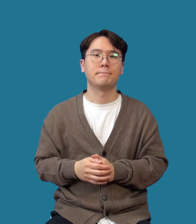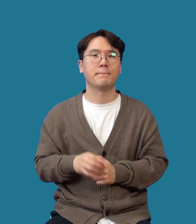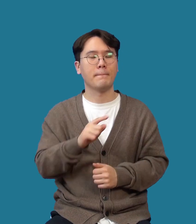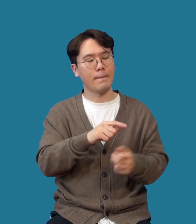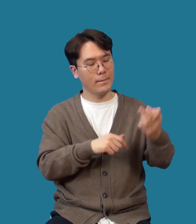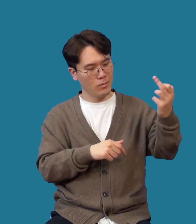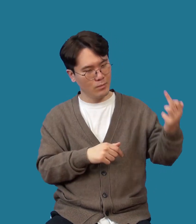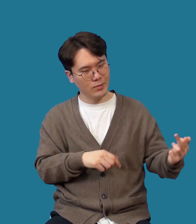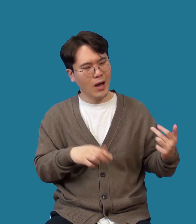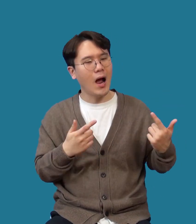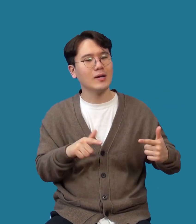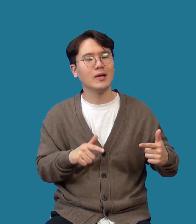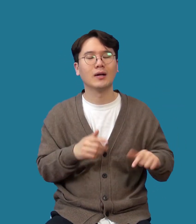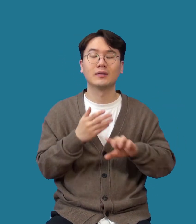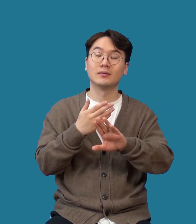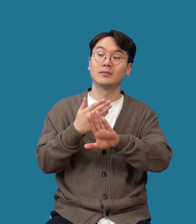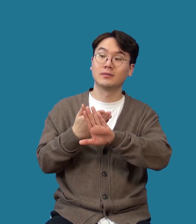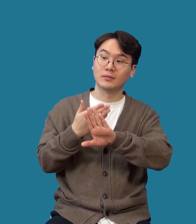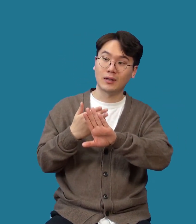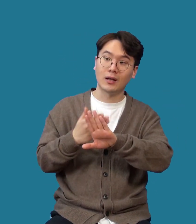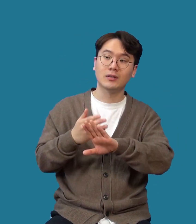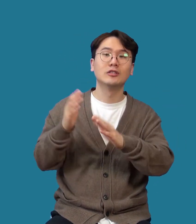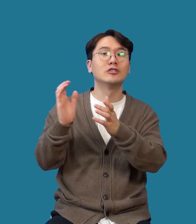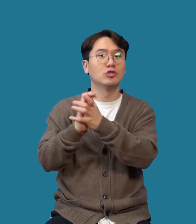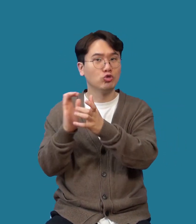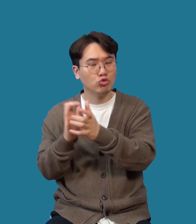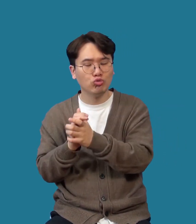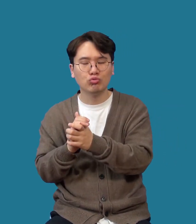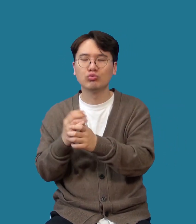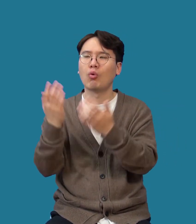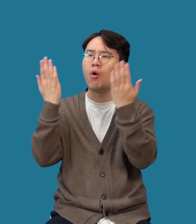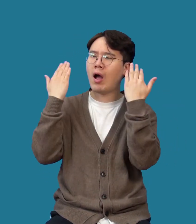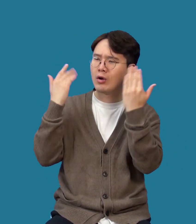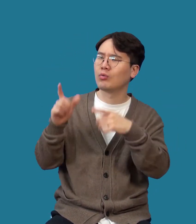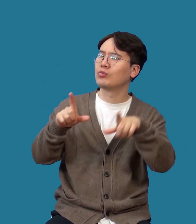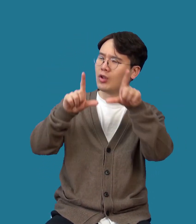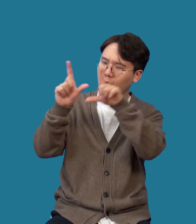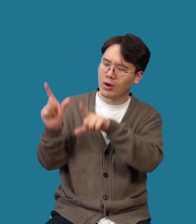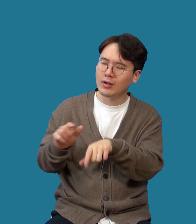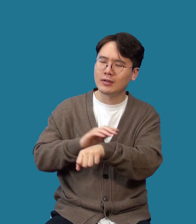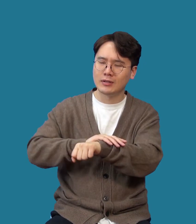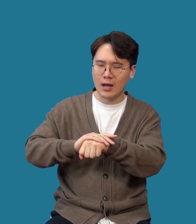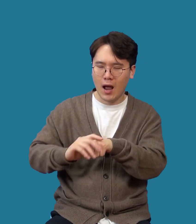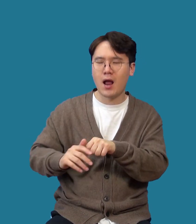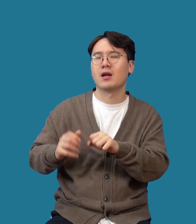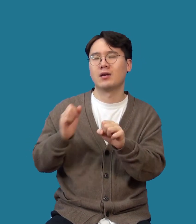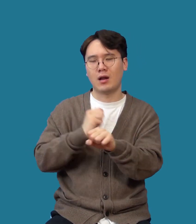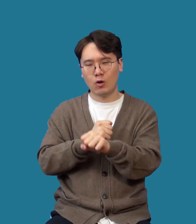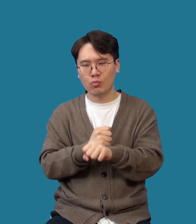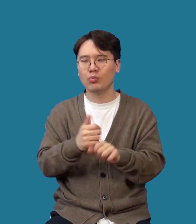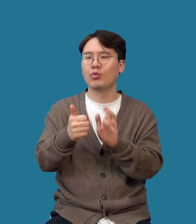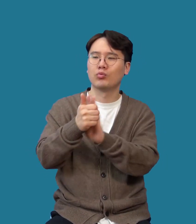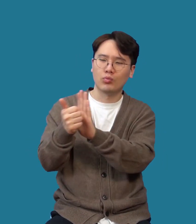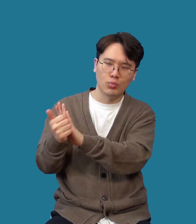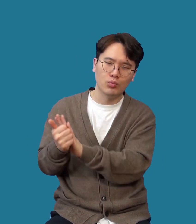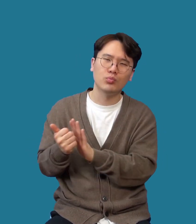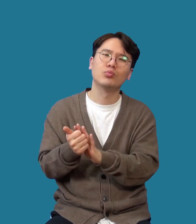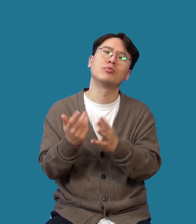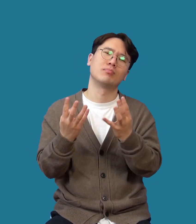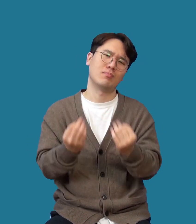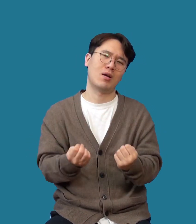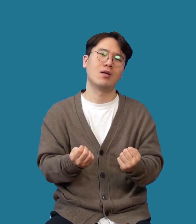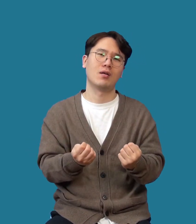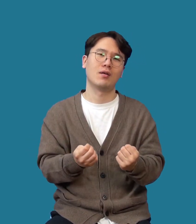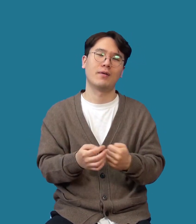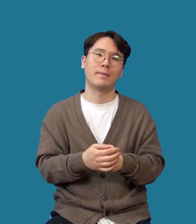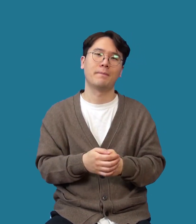잘 도와주고 남들을 화해를 잘 시킨다, 그렇게 써놓은 것을 보게 되었습니다. 아주 어려서부터